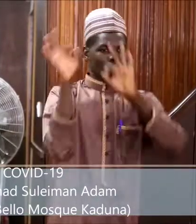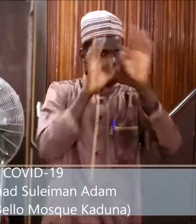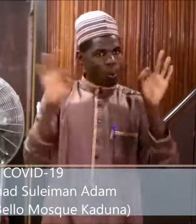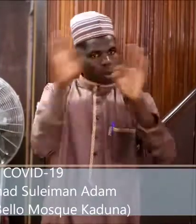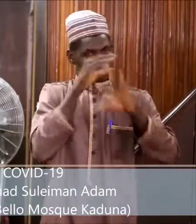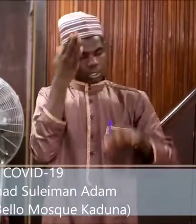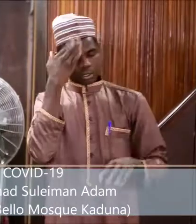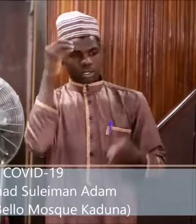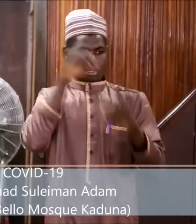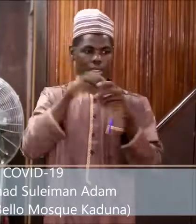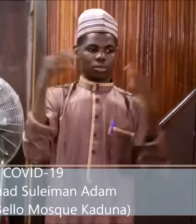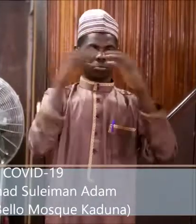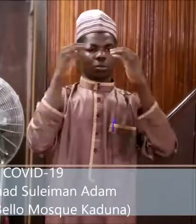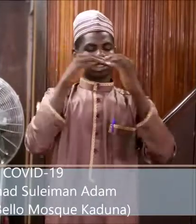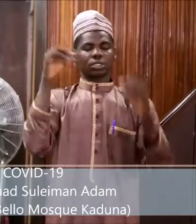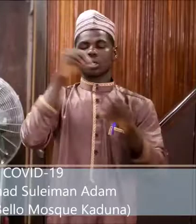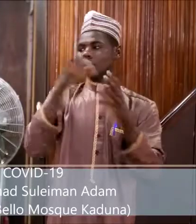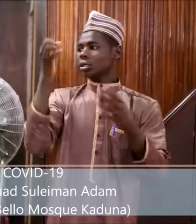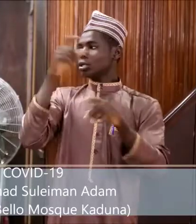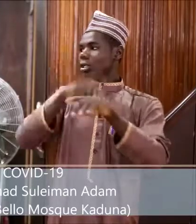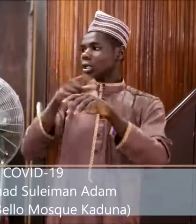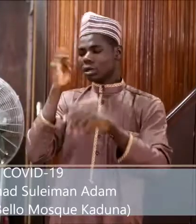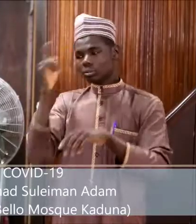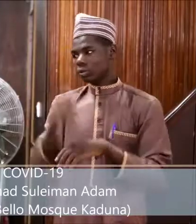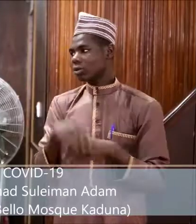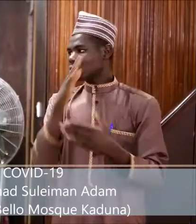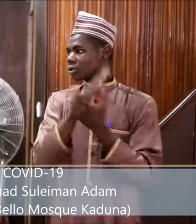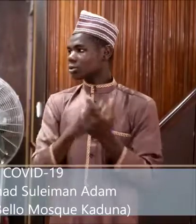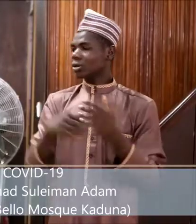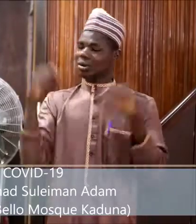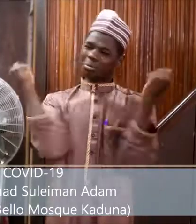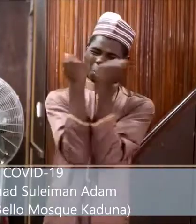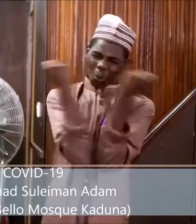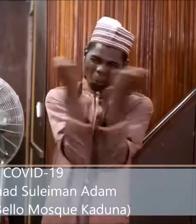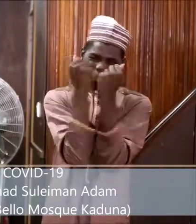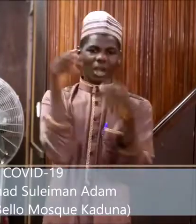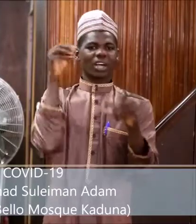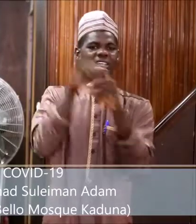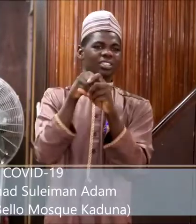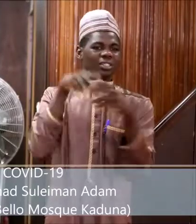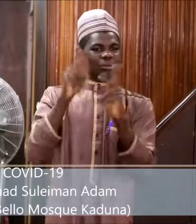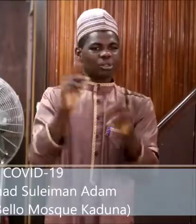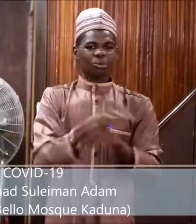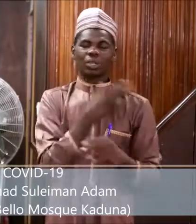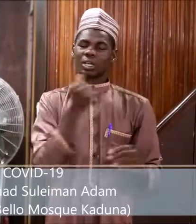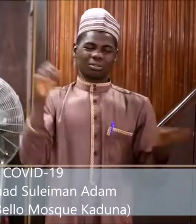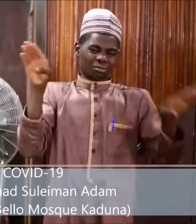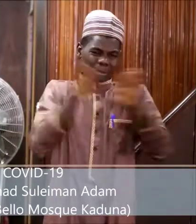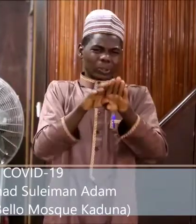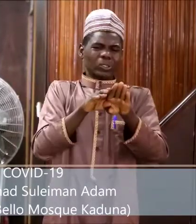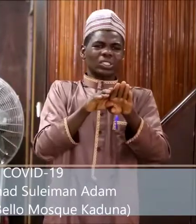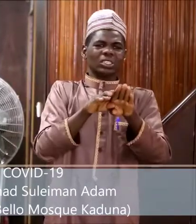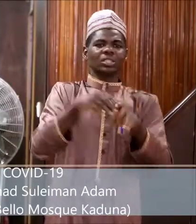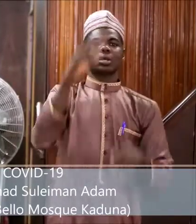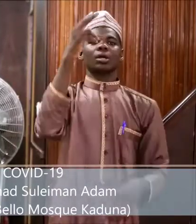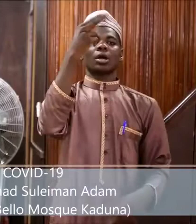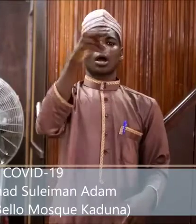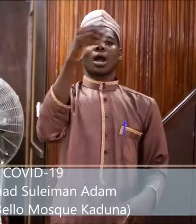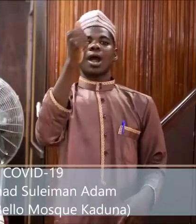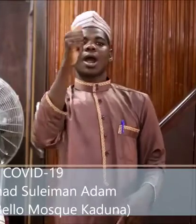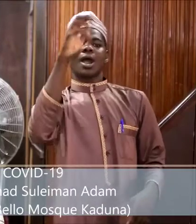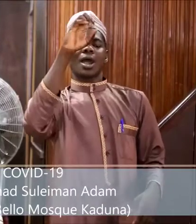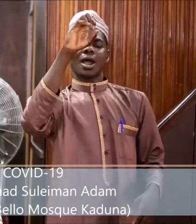Abbasiya da Bani Ubaid da rikiciyarin caɓe an rufe haram lokaci mai yawa wannan a shekara ta